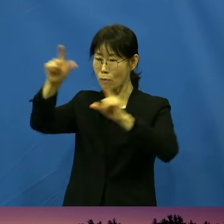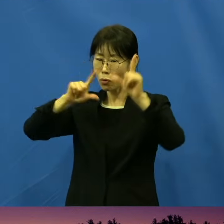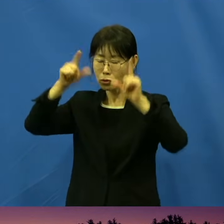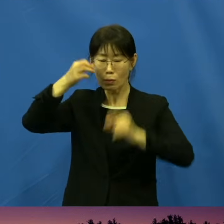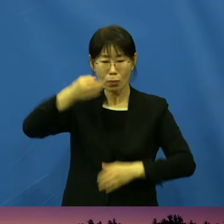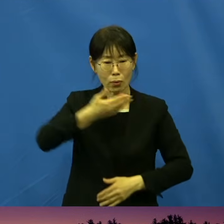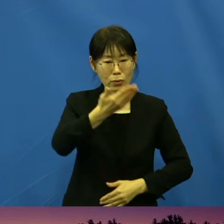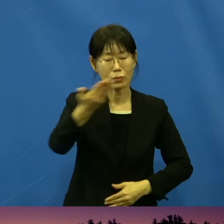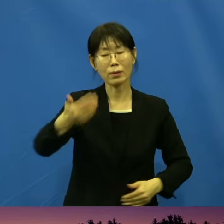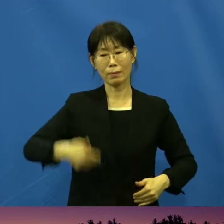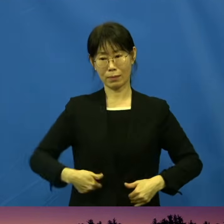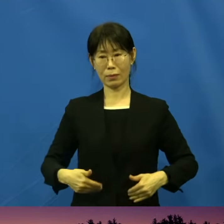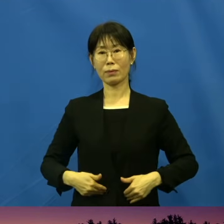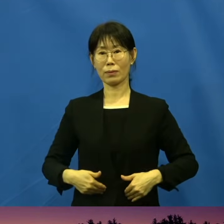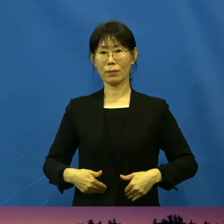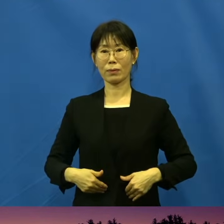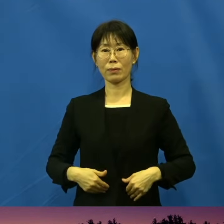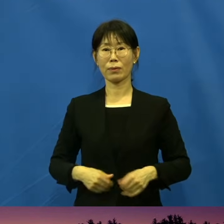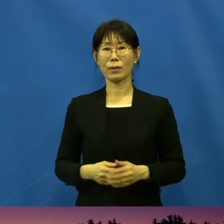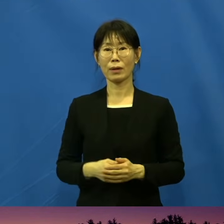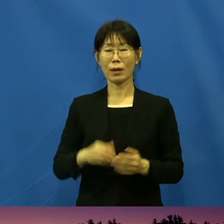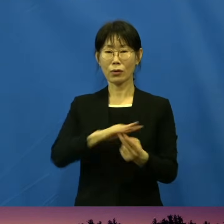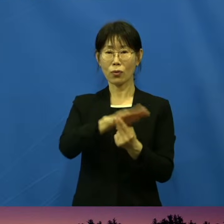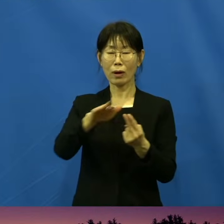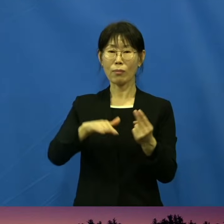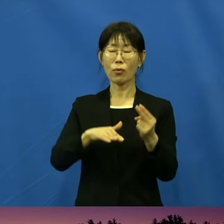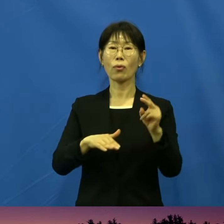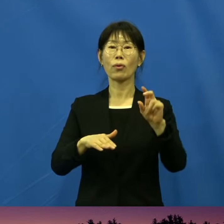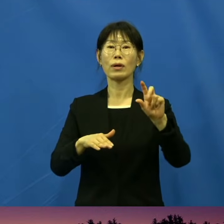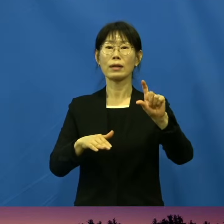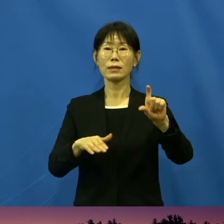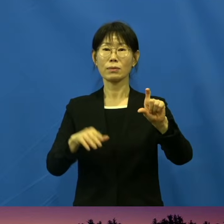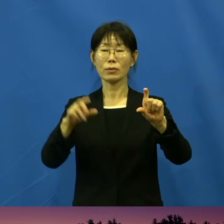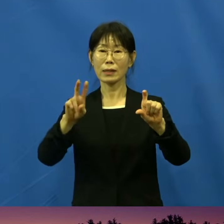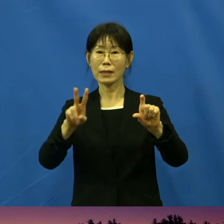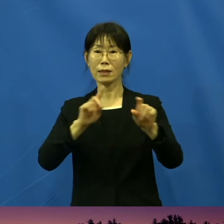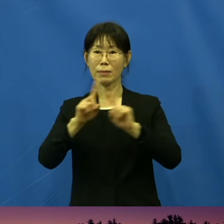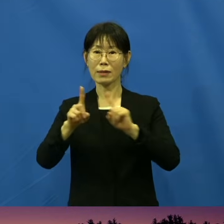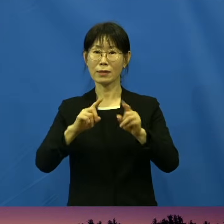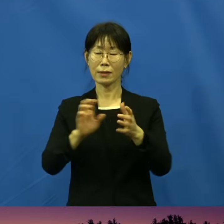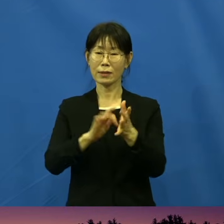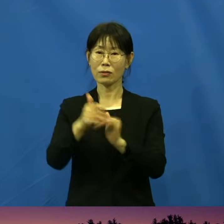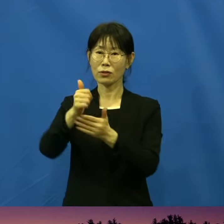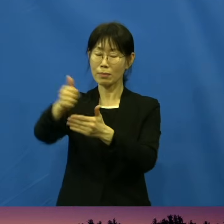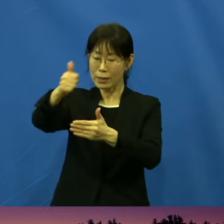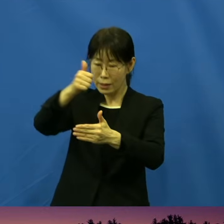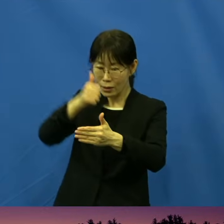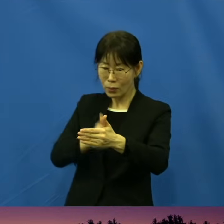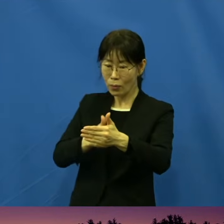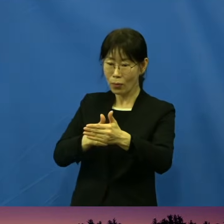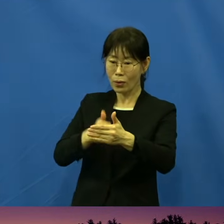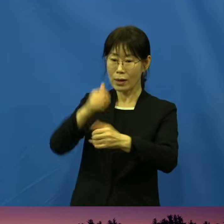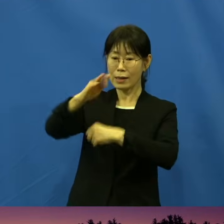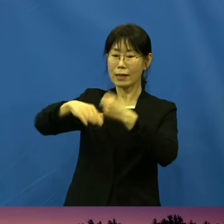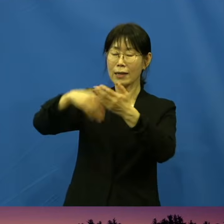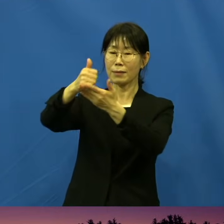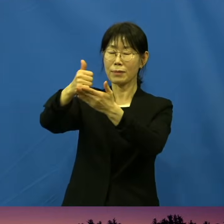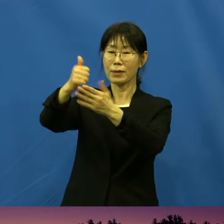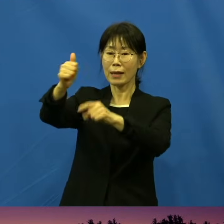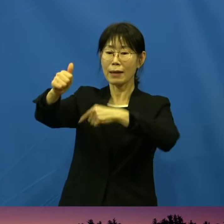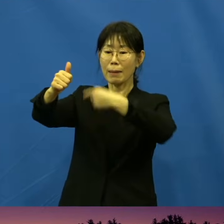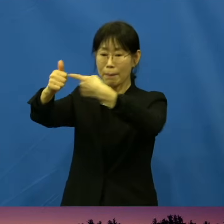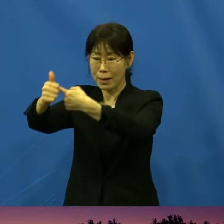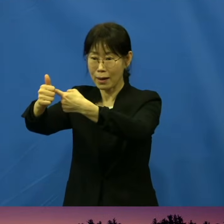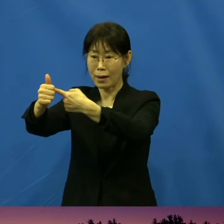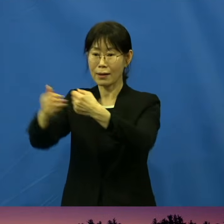그래서 요한복음 15장에 그러잖아요. 그분, 내가 그 안에, 그가 내 안에 있으니까 내 기쁨이 너희 안에 있어 너희 기쁨을 충만하게 하려